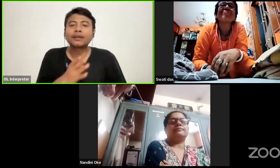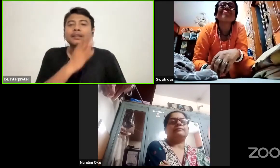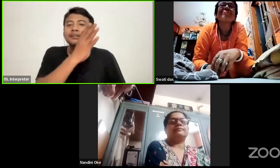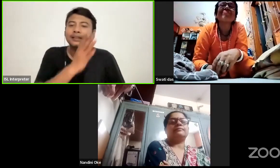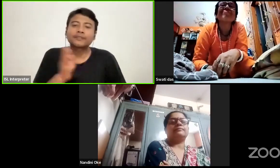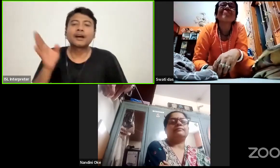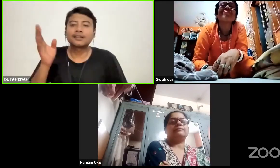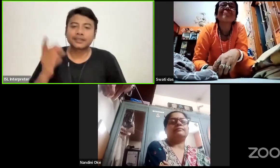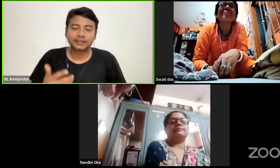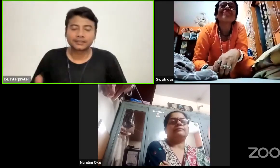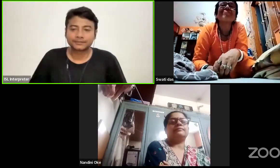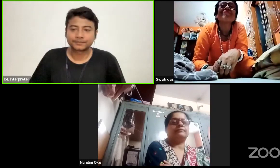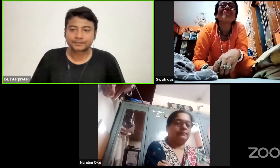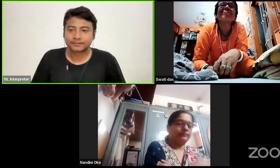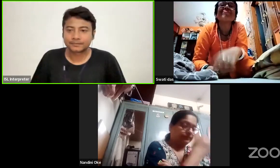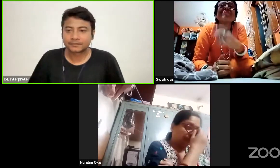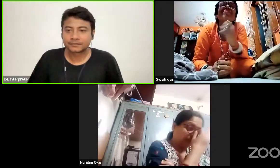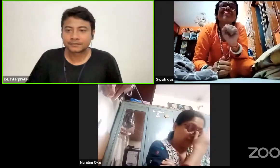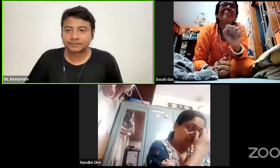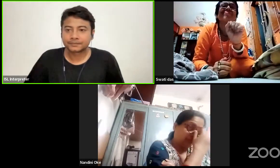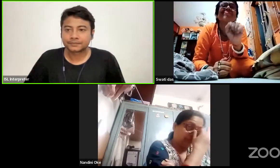मतलब आत्मा किस तरफ कहाँ जाएगी?